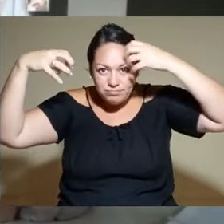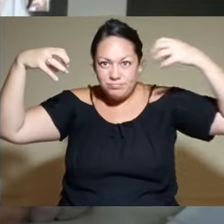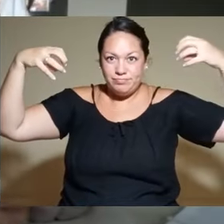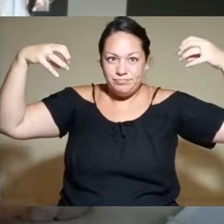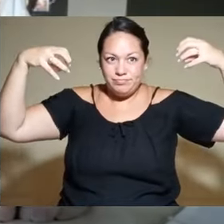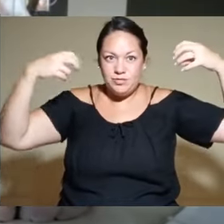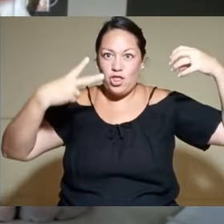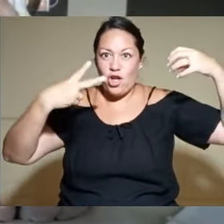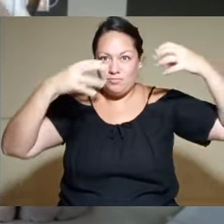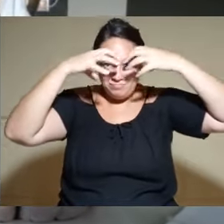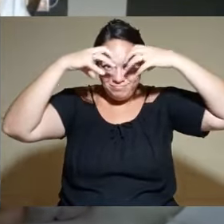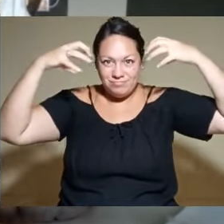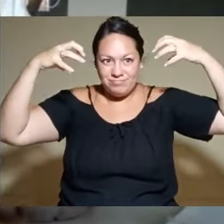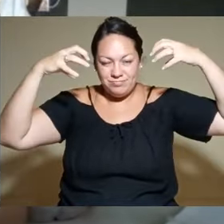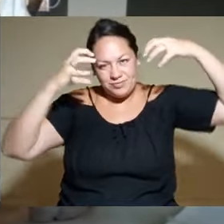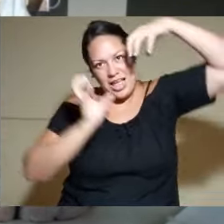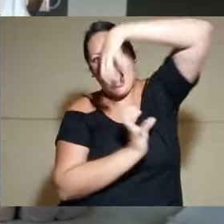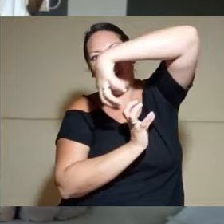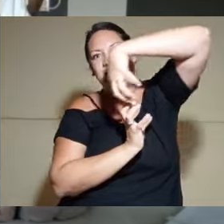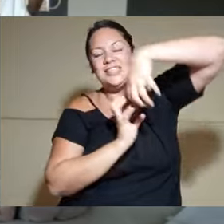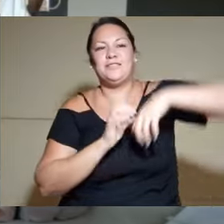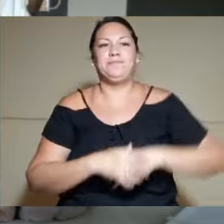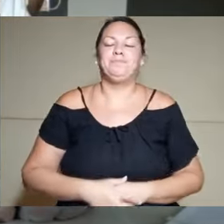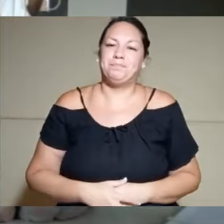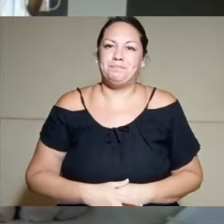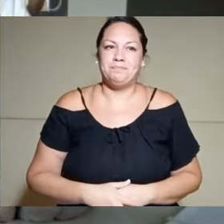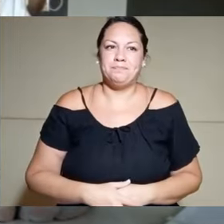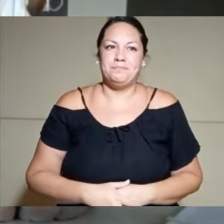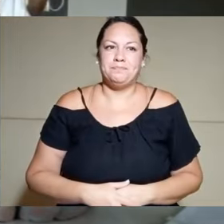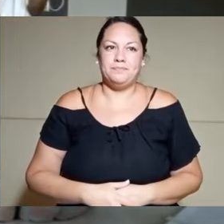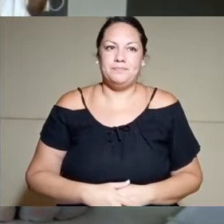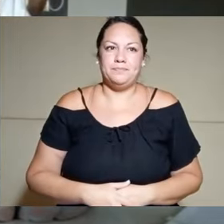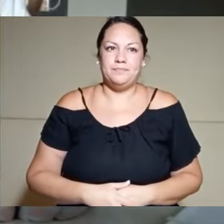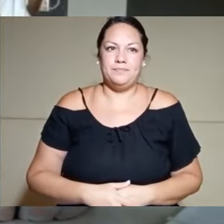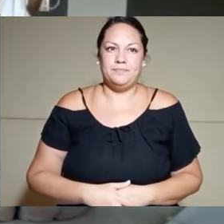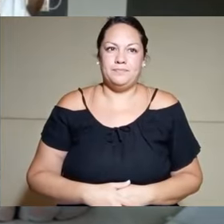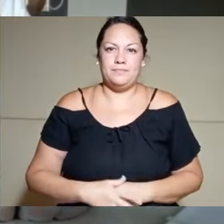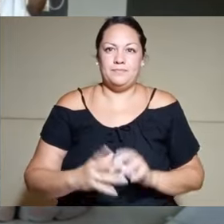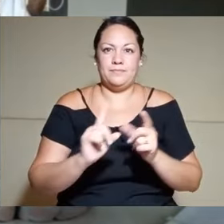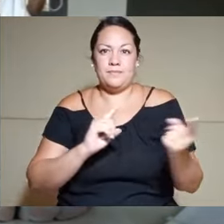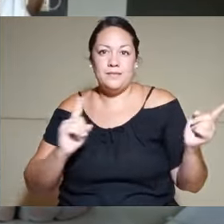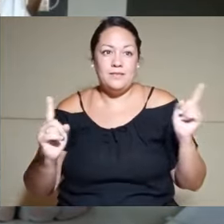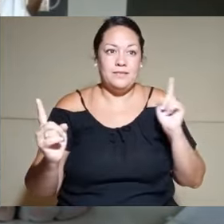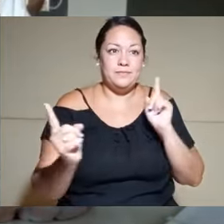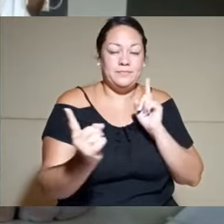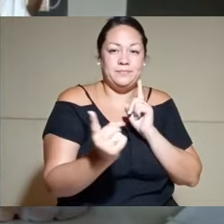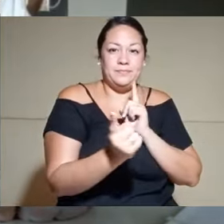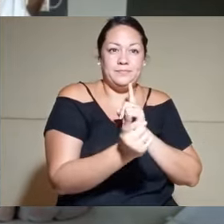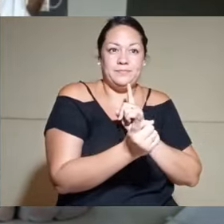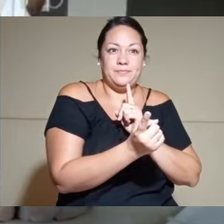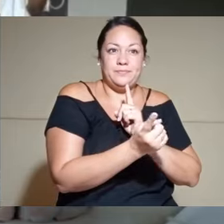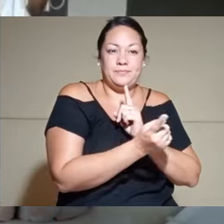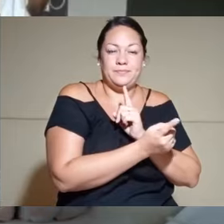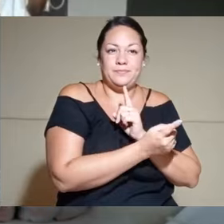la cisura interhemisférica, hemisferio izquierdo, hemisferio derecho, al revés, por eso digo del